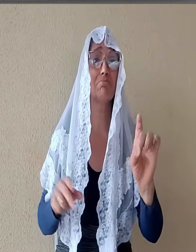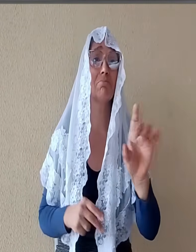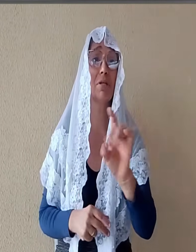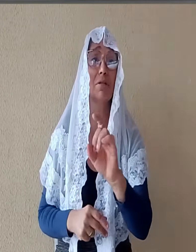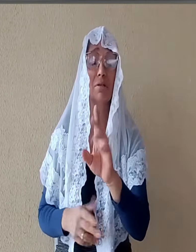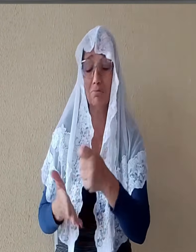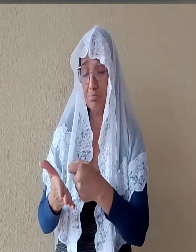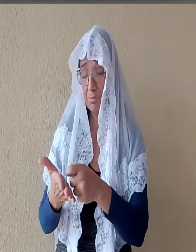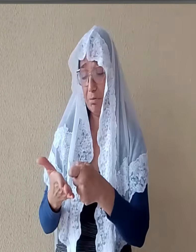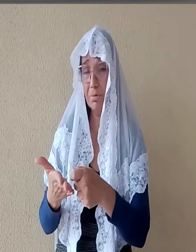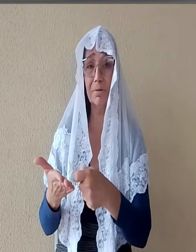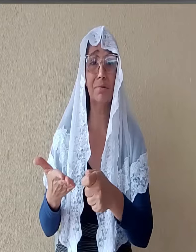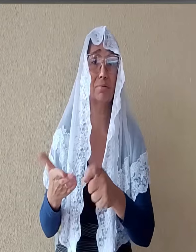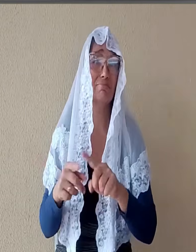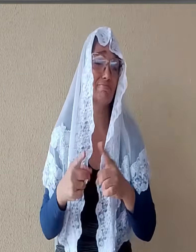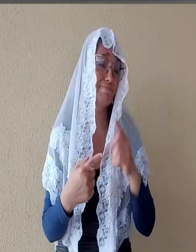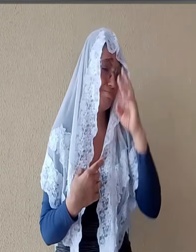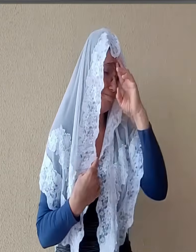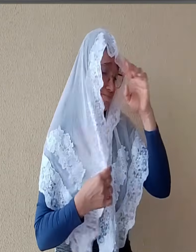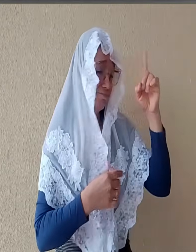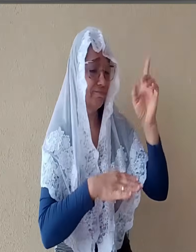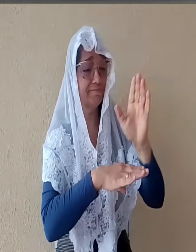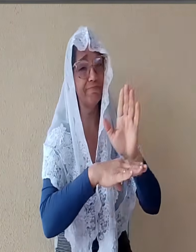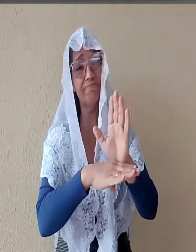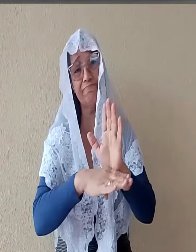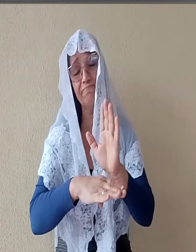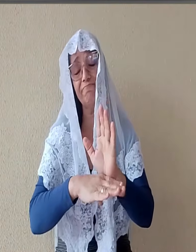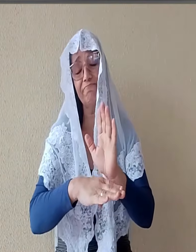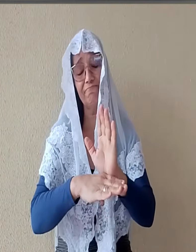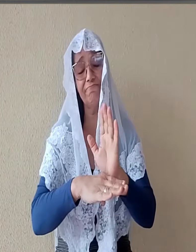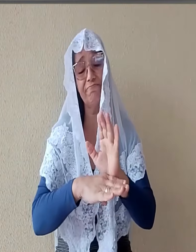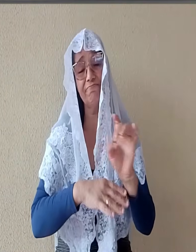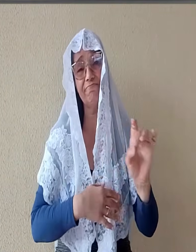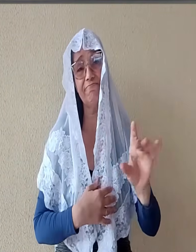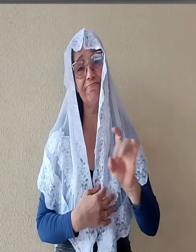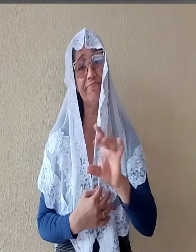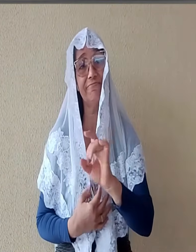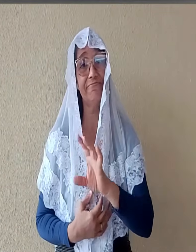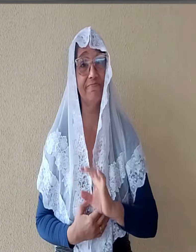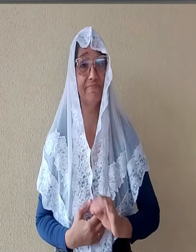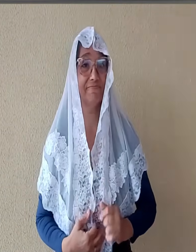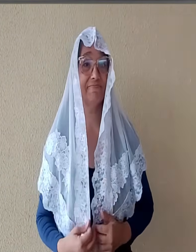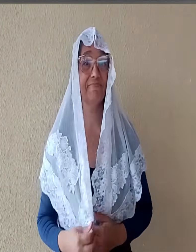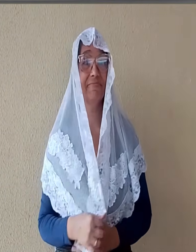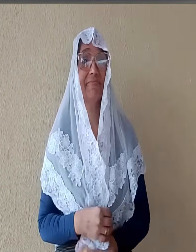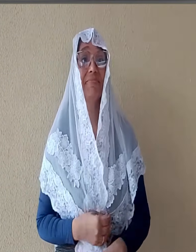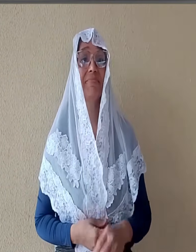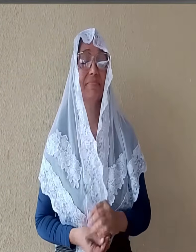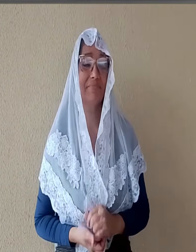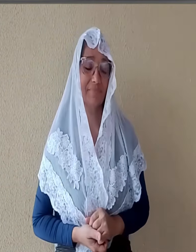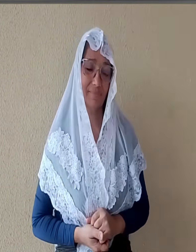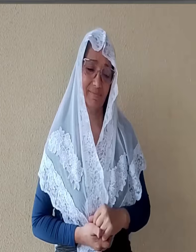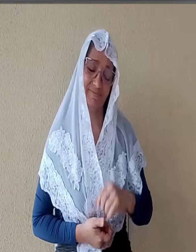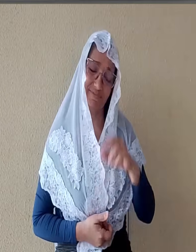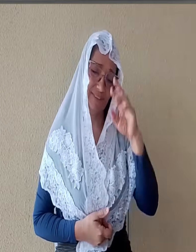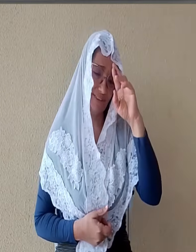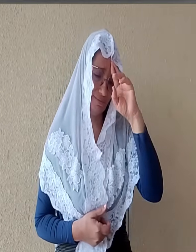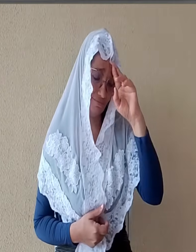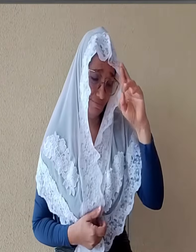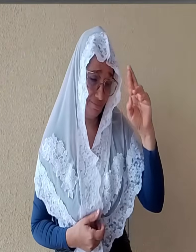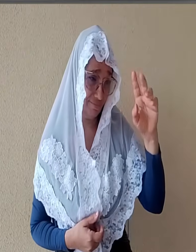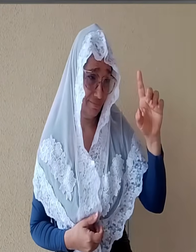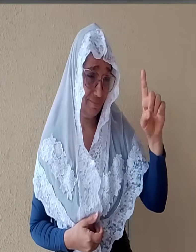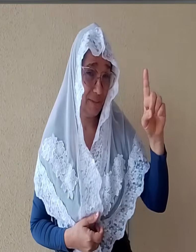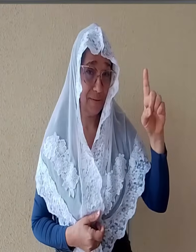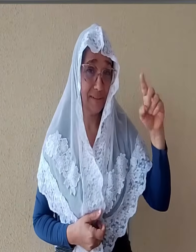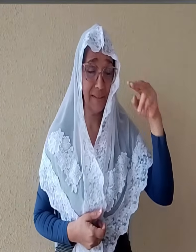que está acima dele é o nome dele. Bendito é o nome do Senhor. Quando ele olhou para nós, que às vezes bateu um desespero, aqueles que